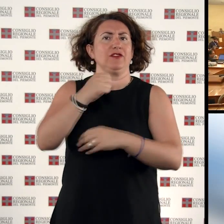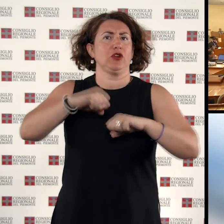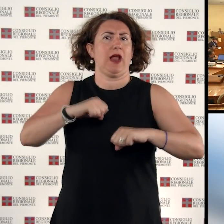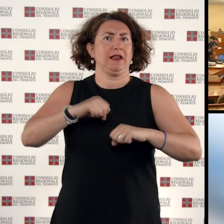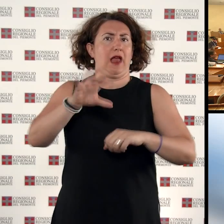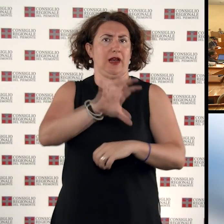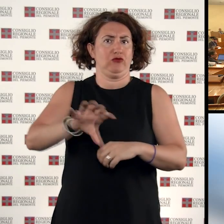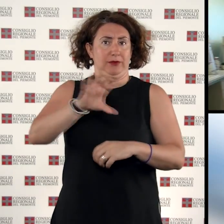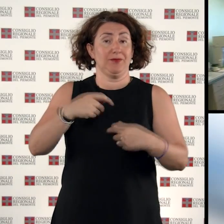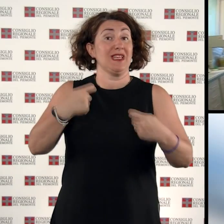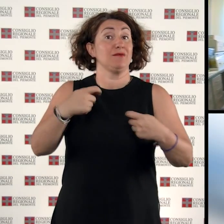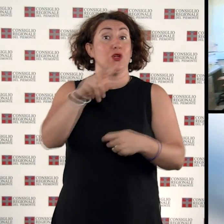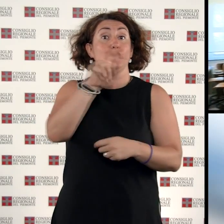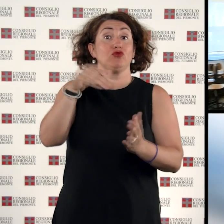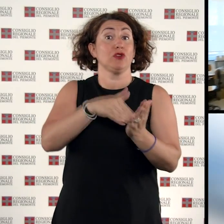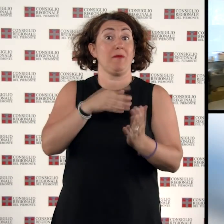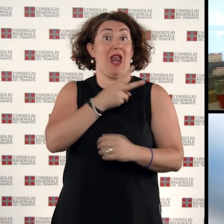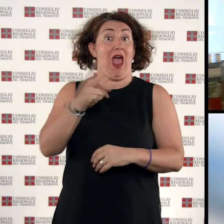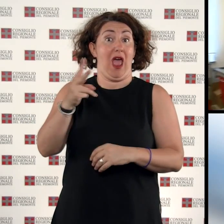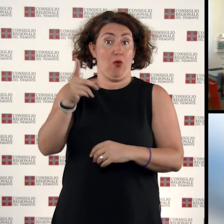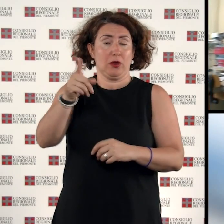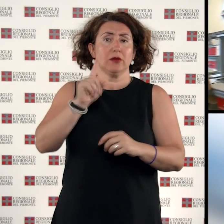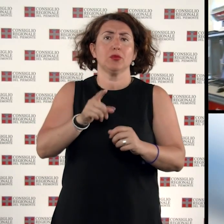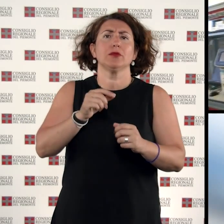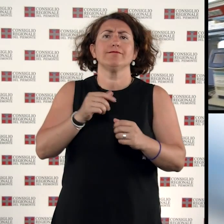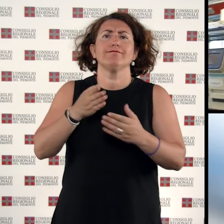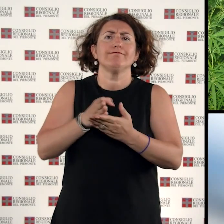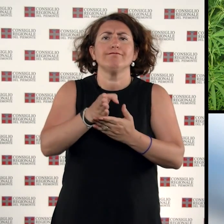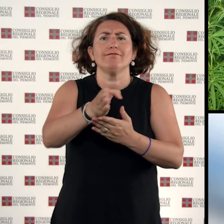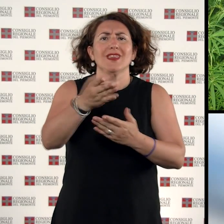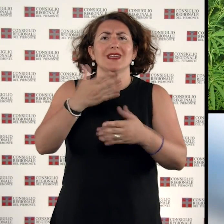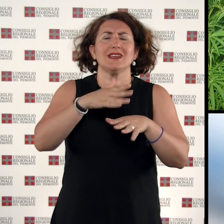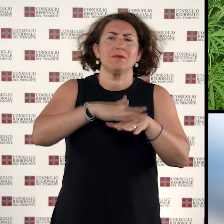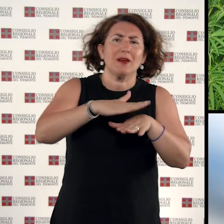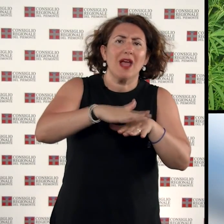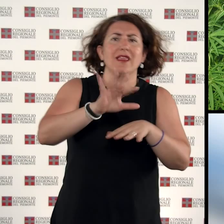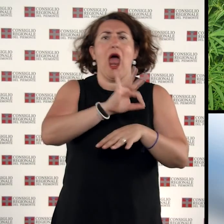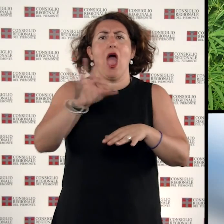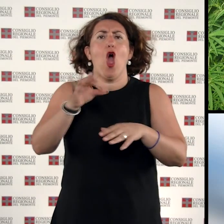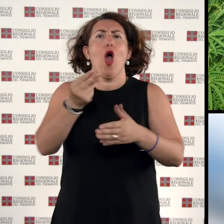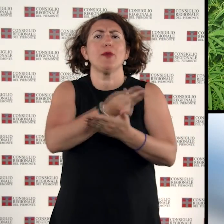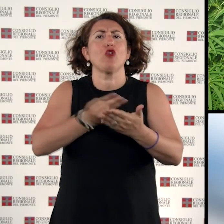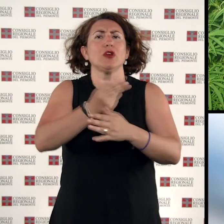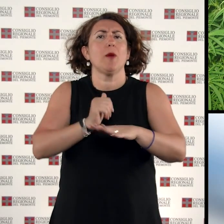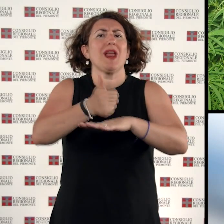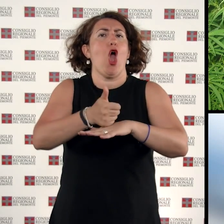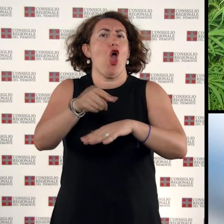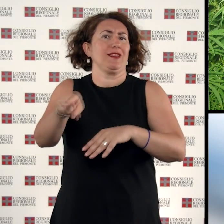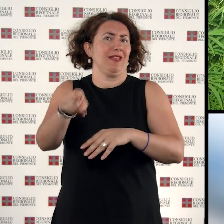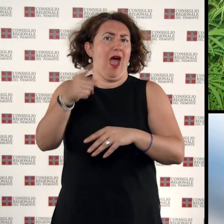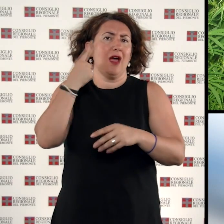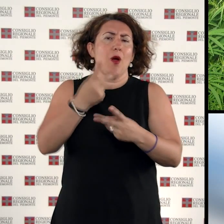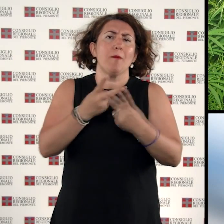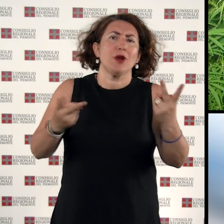per la ricerca e consente l'avvio di azioni sperimentali o progetti pilota con soggetti autorizzati per la produzione di preparazioni a base di